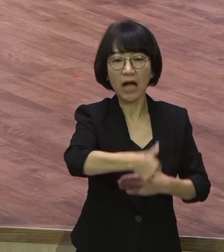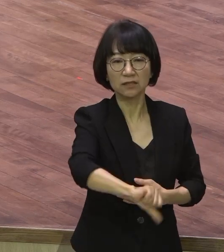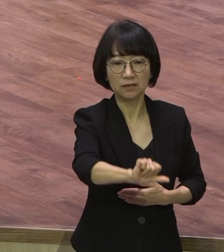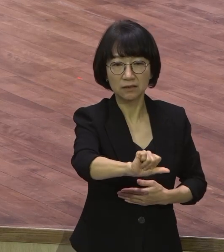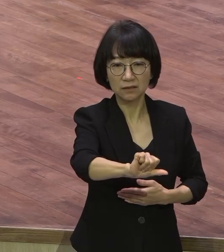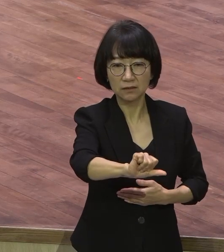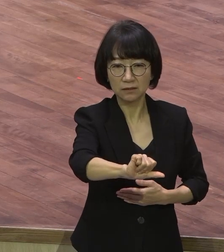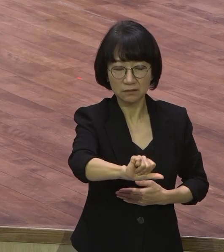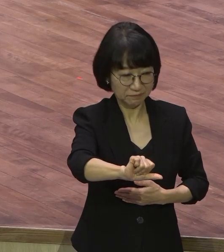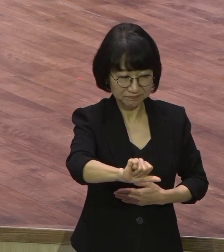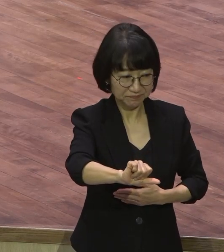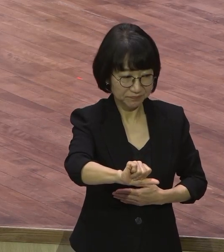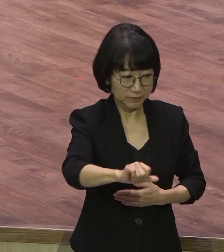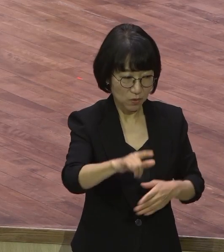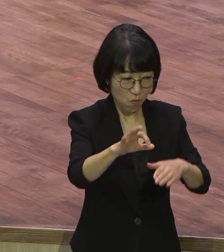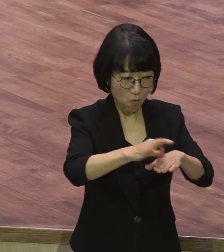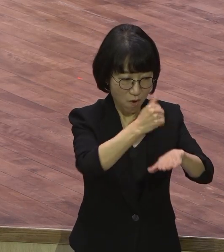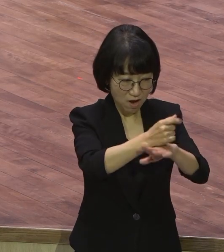떠납니다.